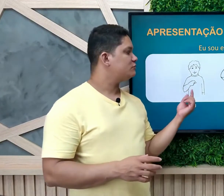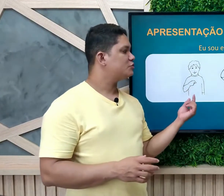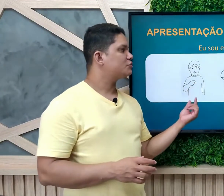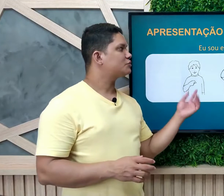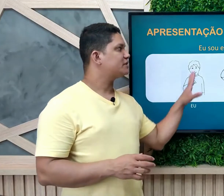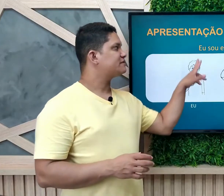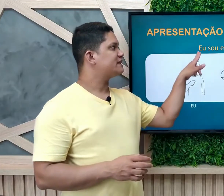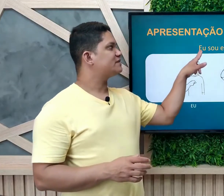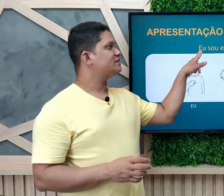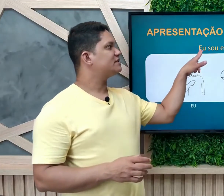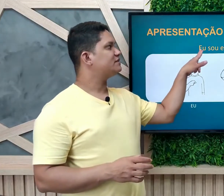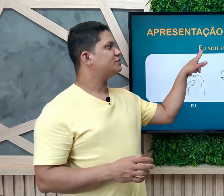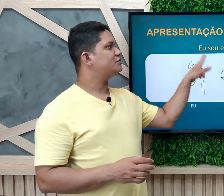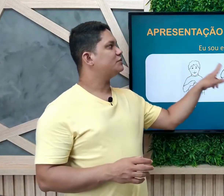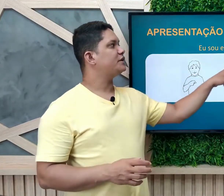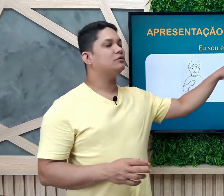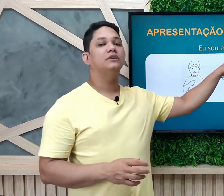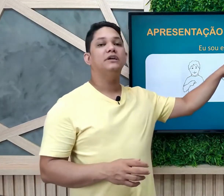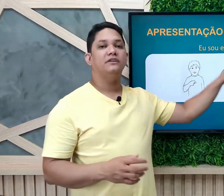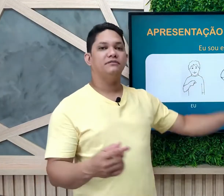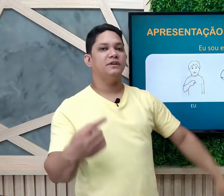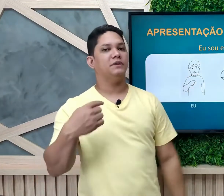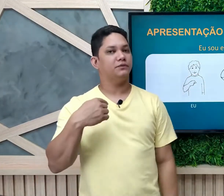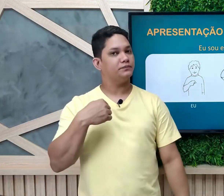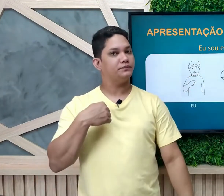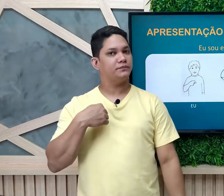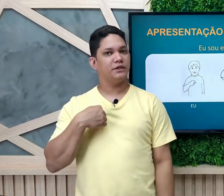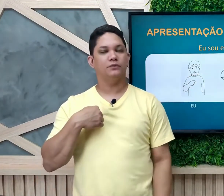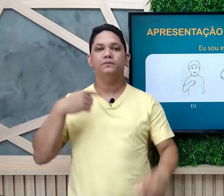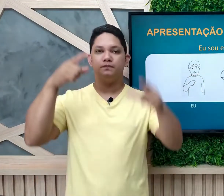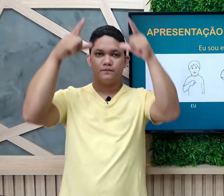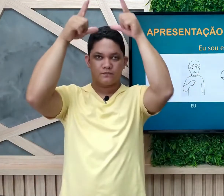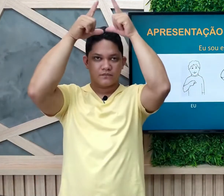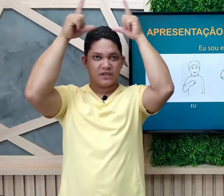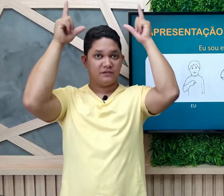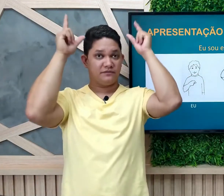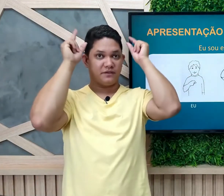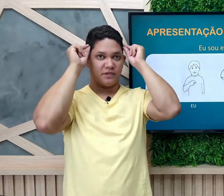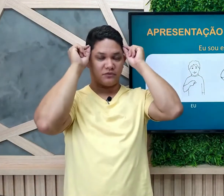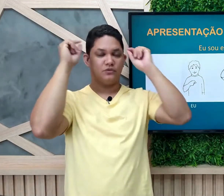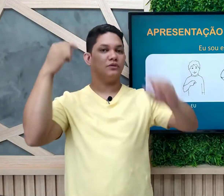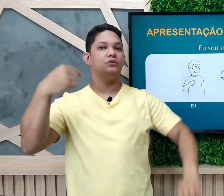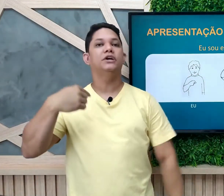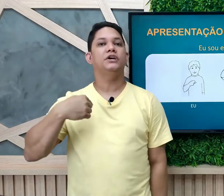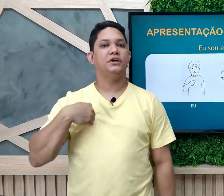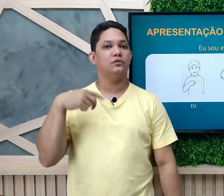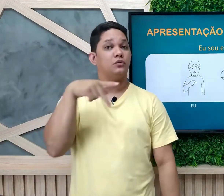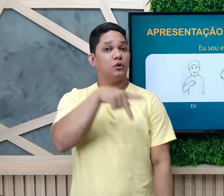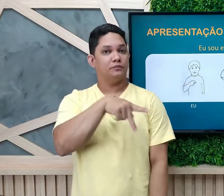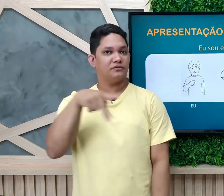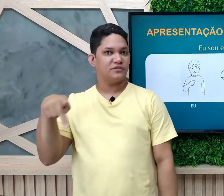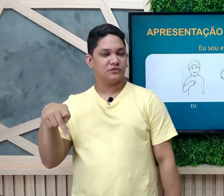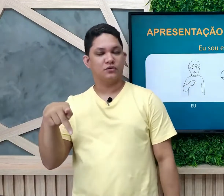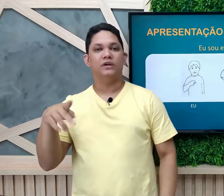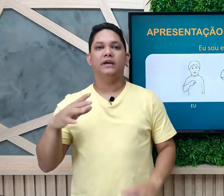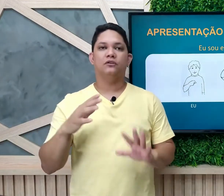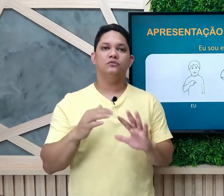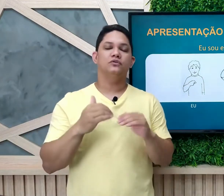geralmente constrói as frases nesse sentido. Eu, enfermeiro. Eu, enfermeiro. Ou então, eu, professor. É como